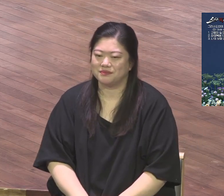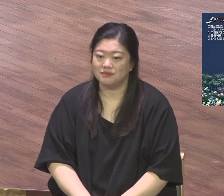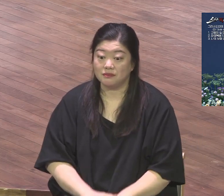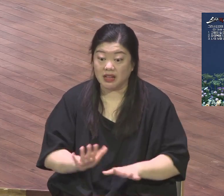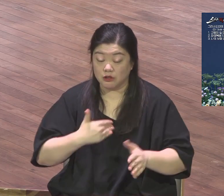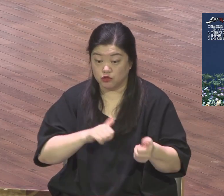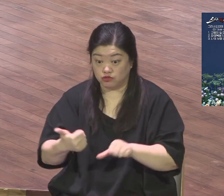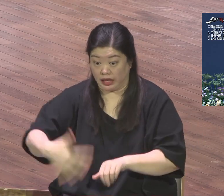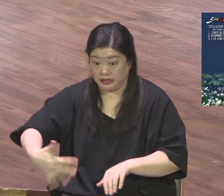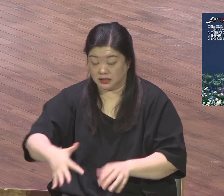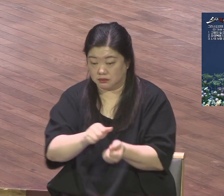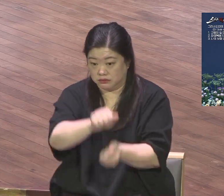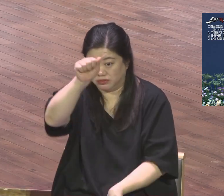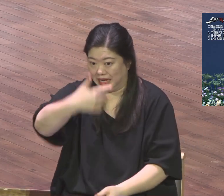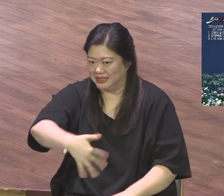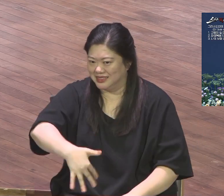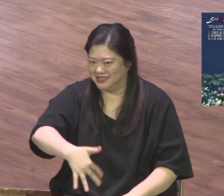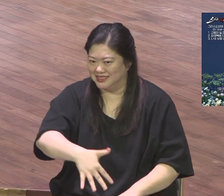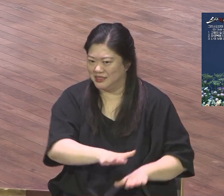이분이